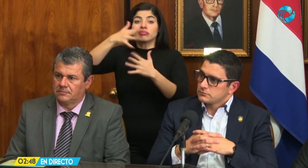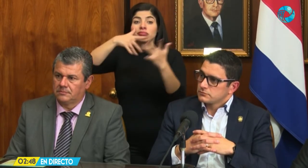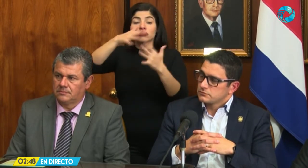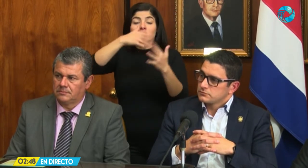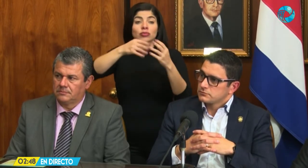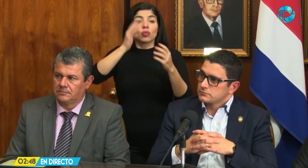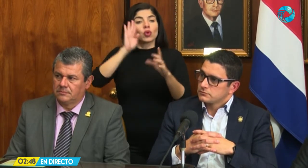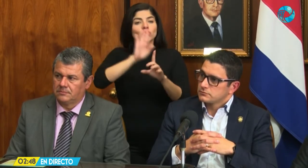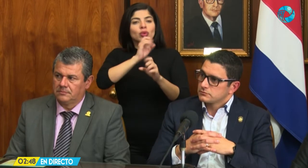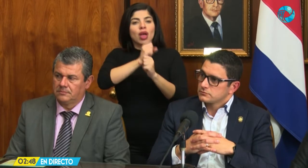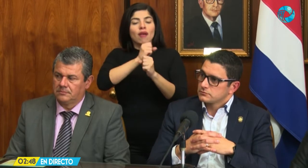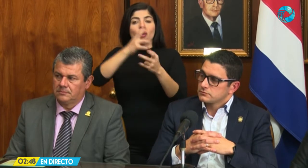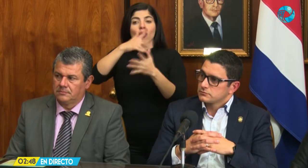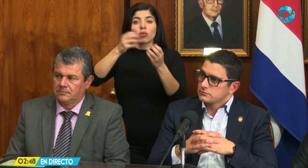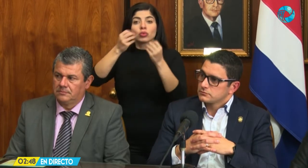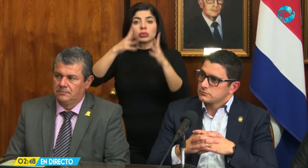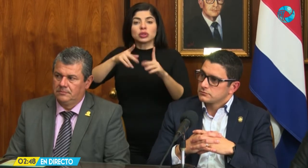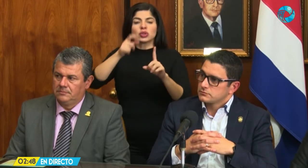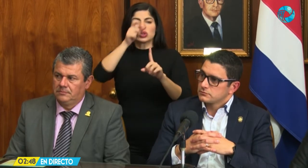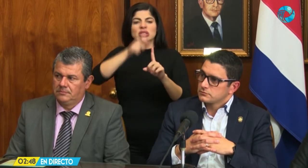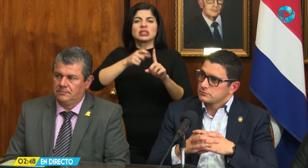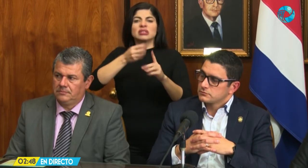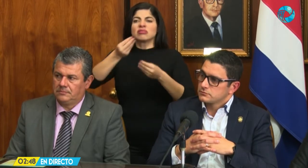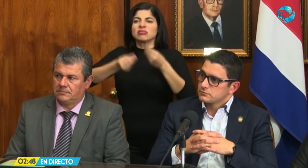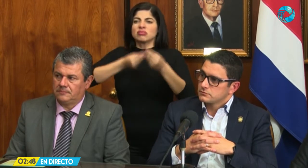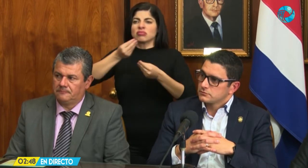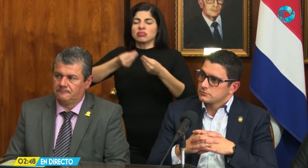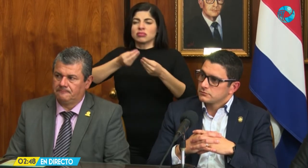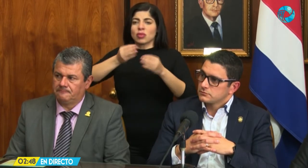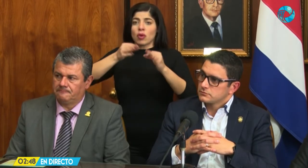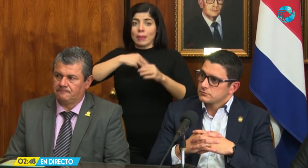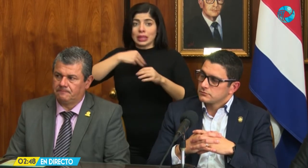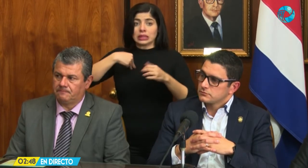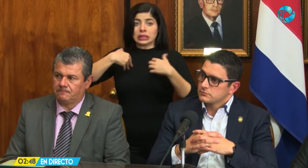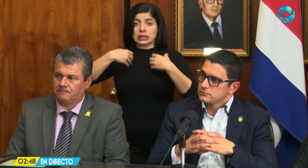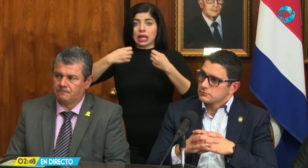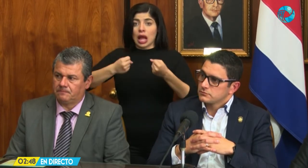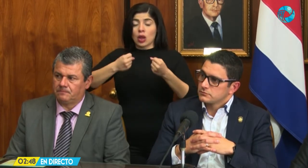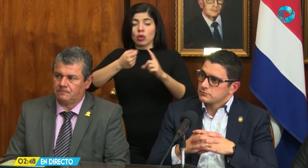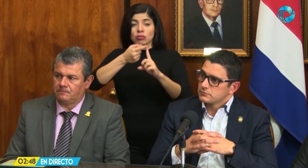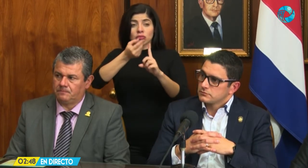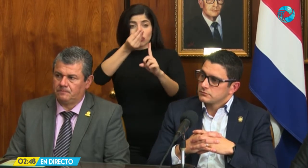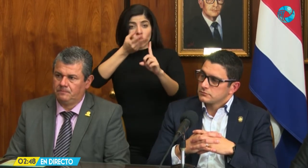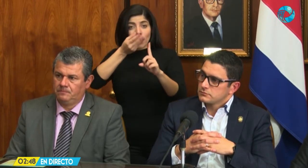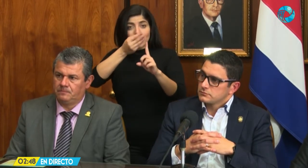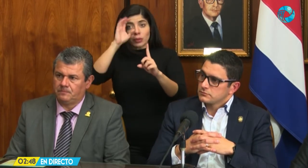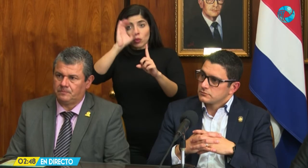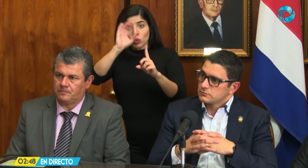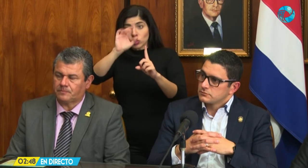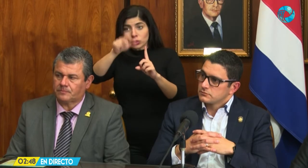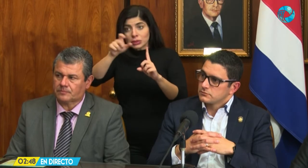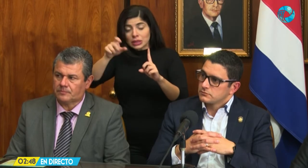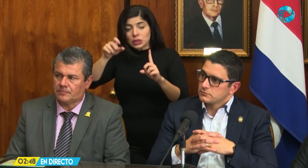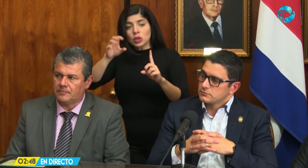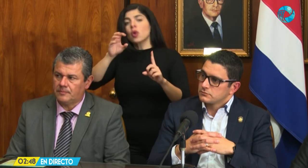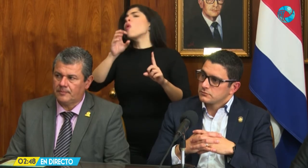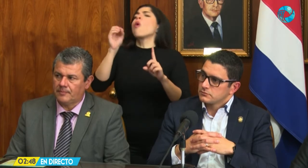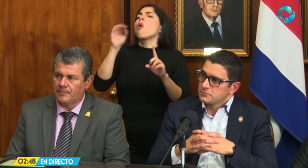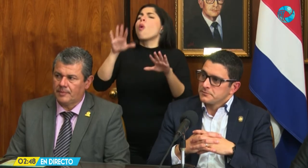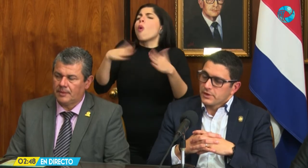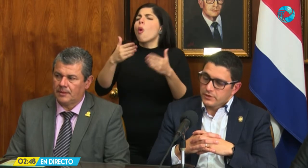dinámica laboral, ¿qué es lo que procede una vez que se confirma? ¿Qué procede? ¿El Ministerio de Salud le pide información para buscar esos contactos? ¿Qué tuvo o no